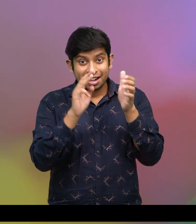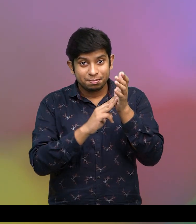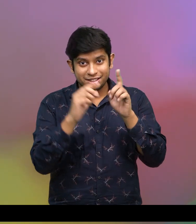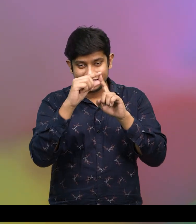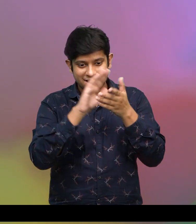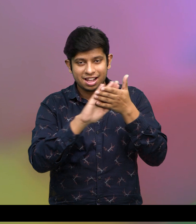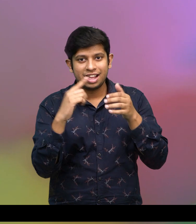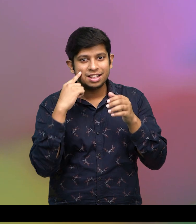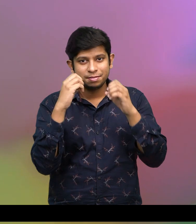ఆంఫిబియా.